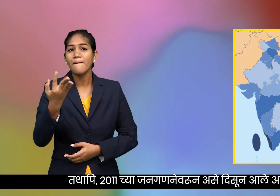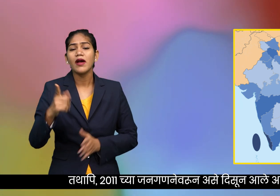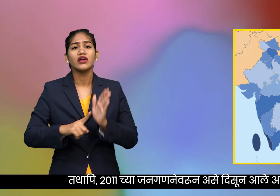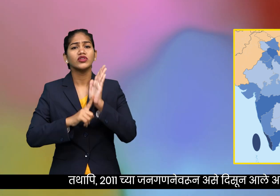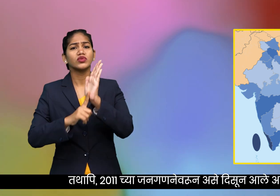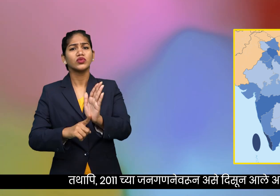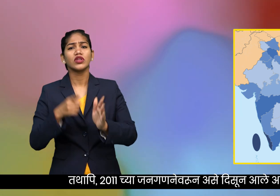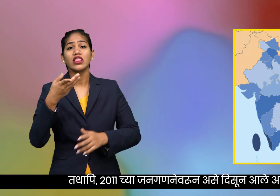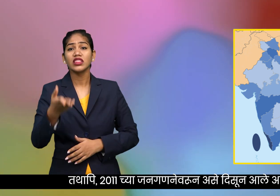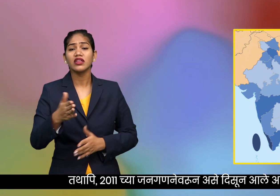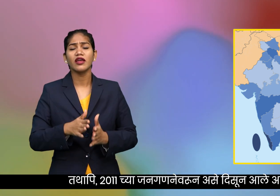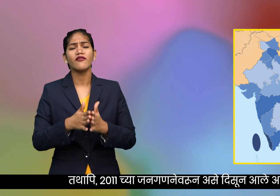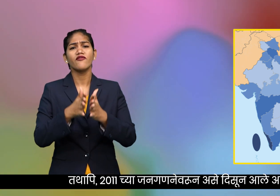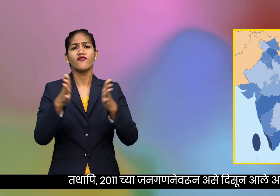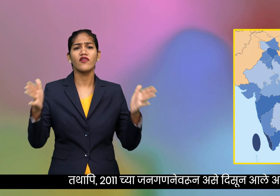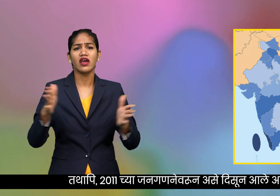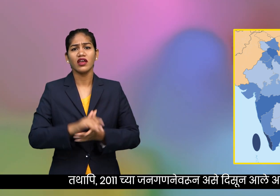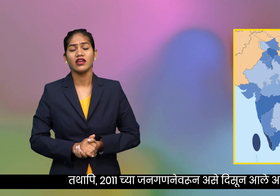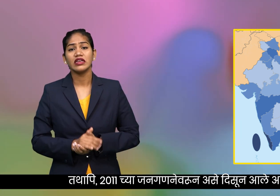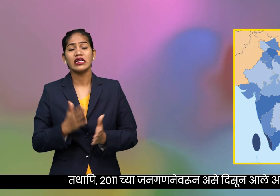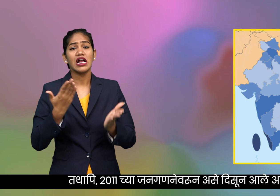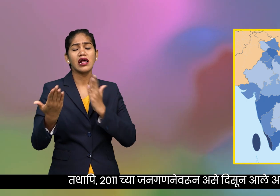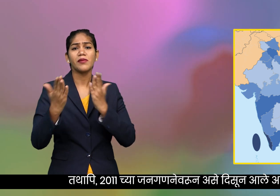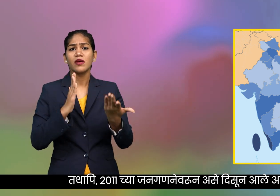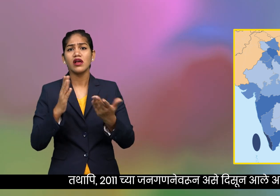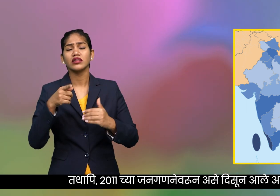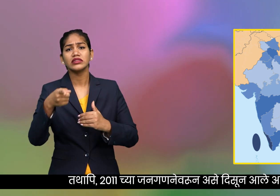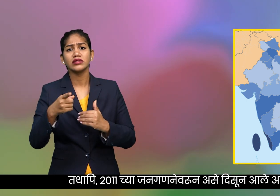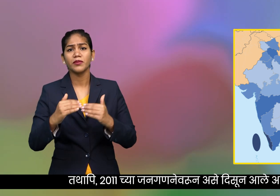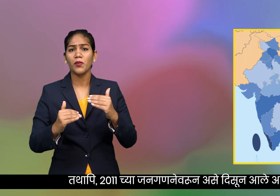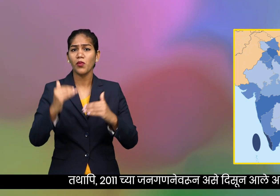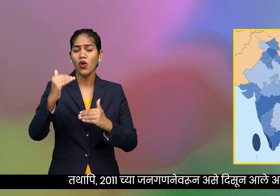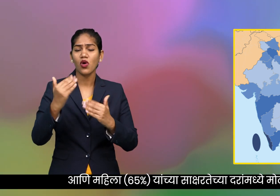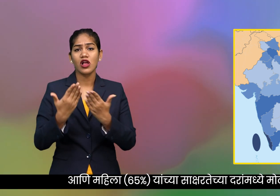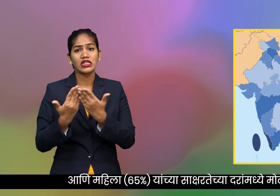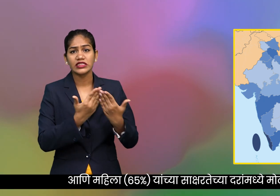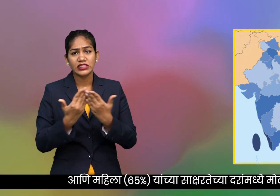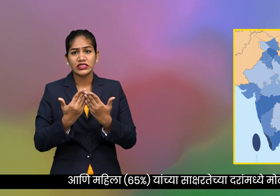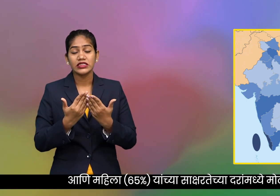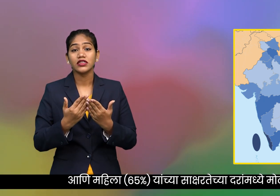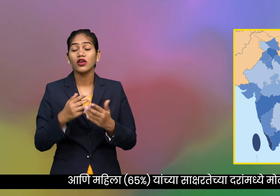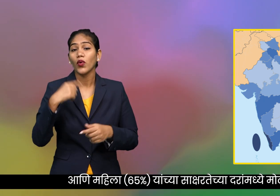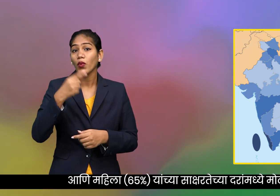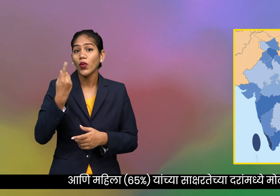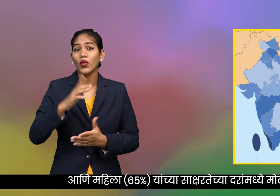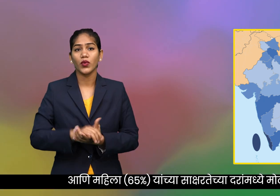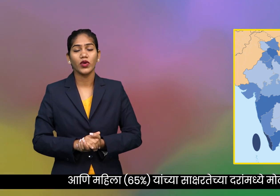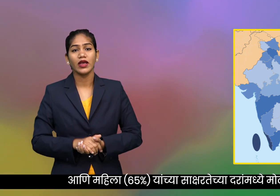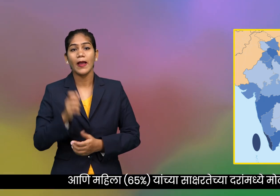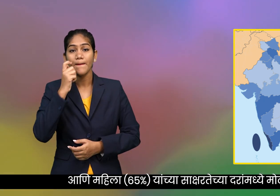82% आणि महिला 65% यांच्या